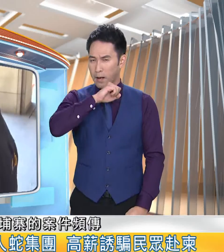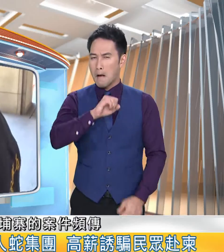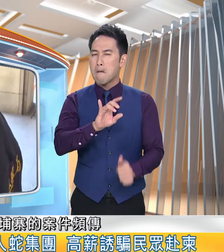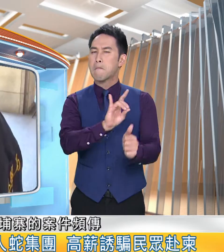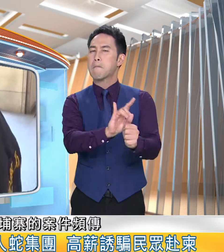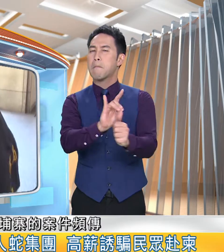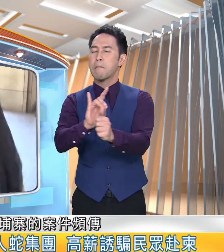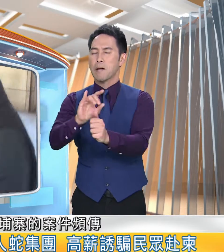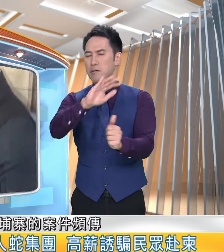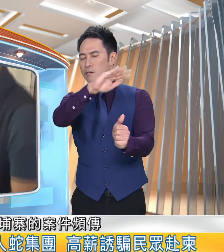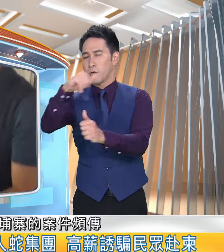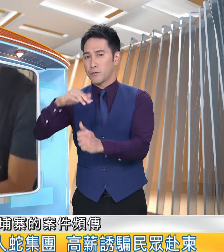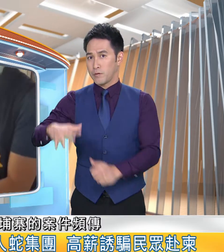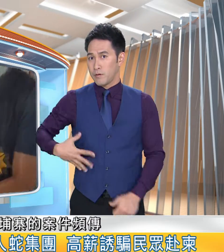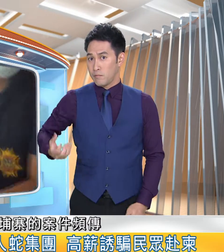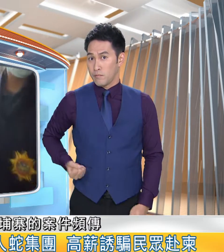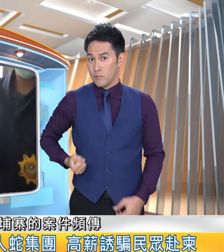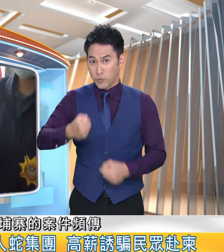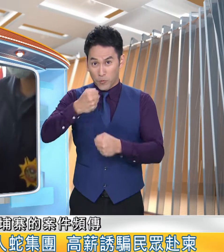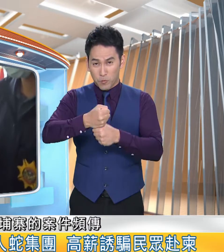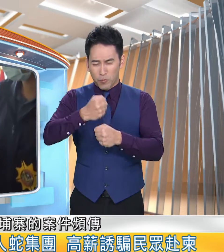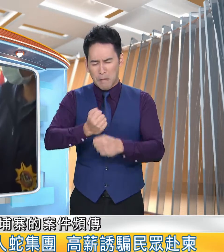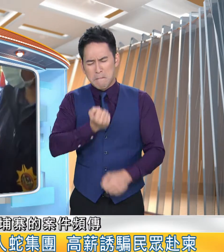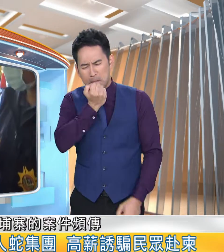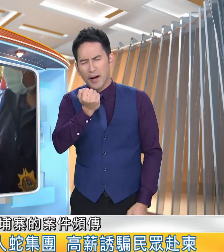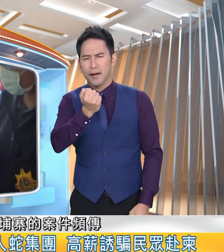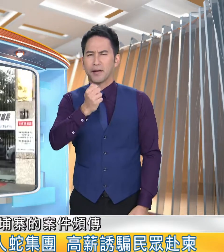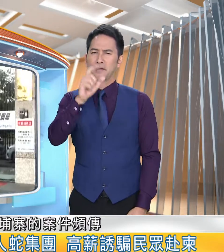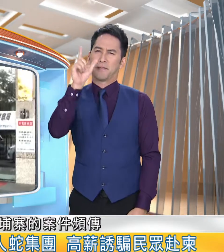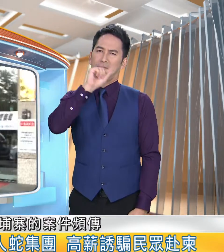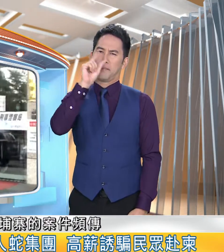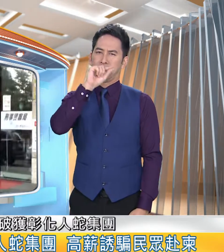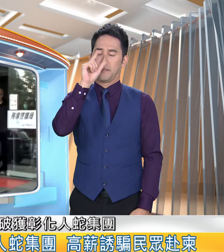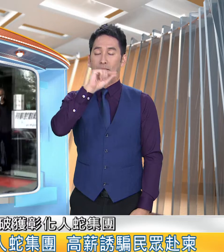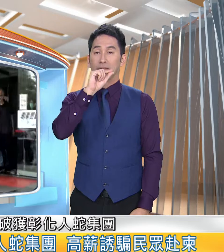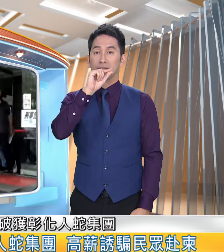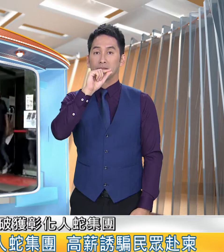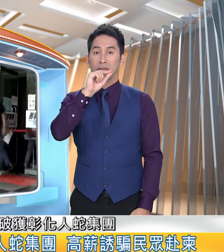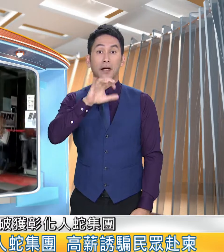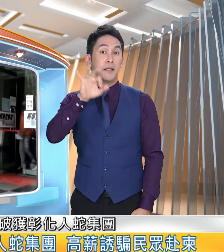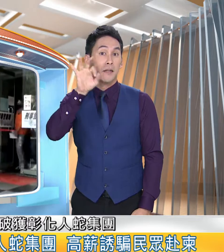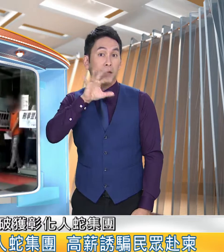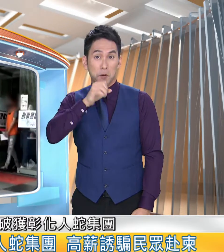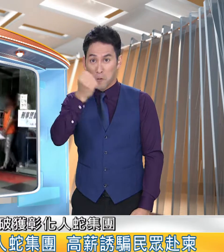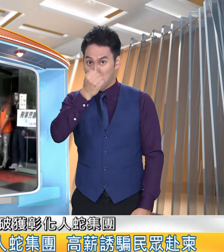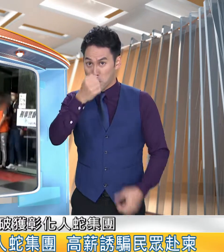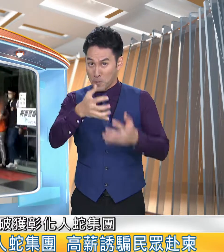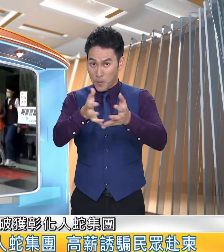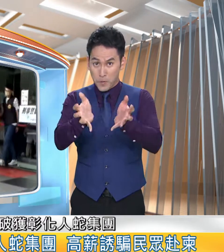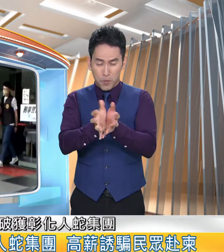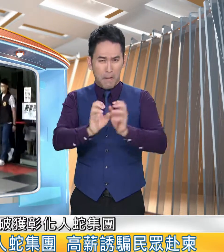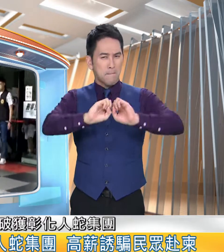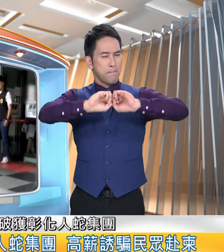国人被骗到柬埔寨的案件频传，刑事局等单位破获彰化人蛇集